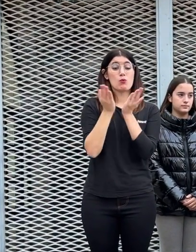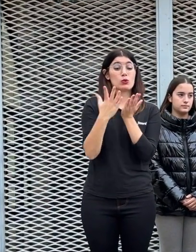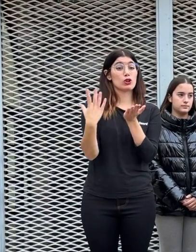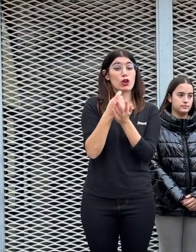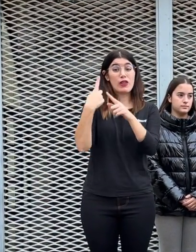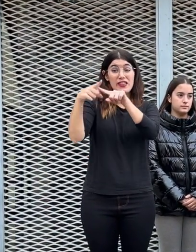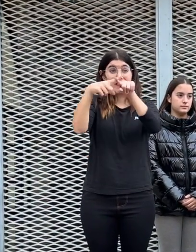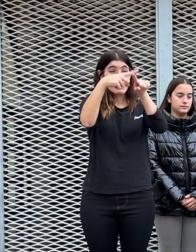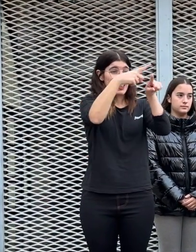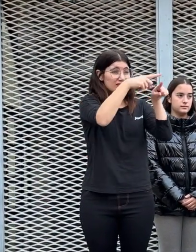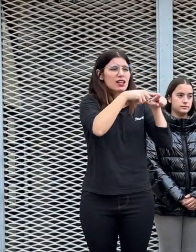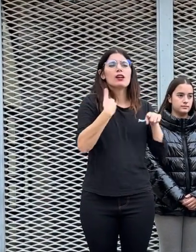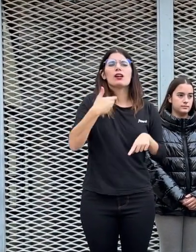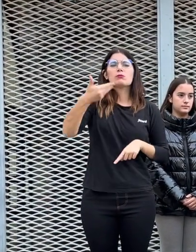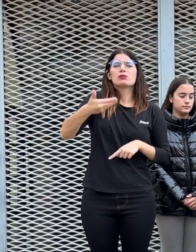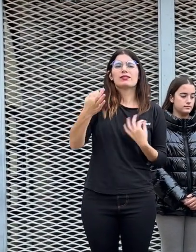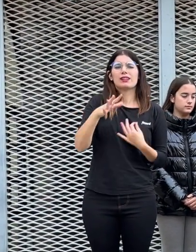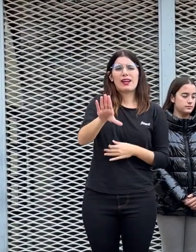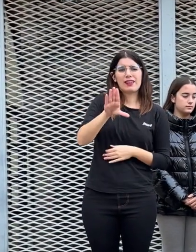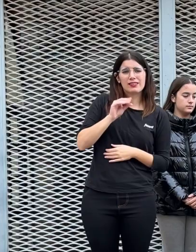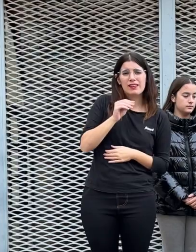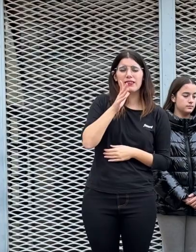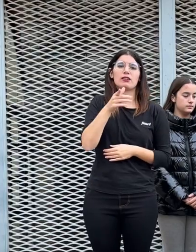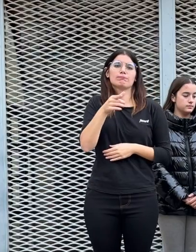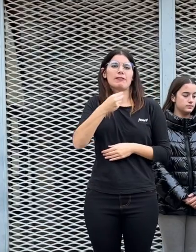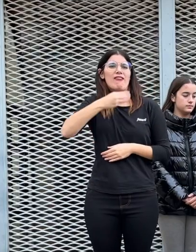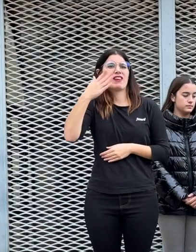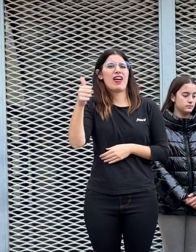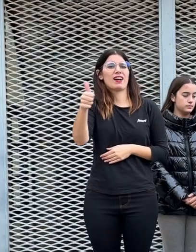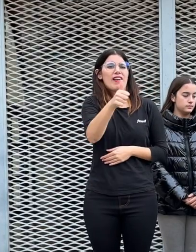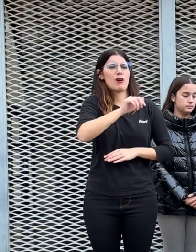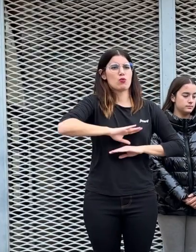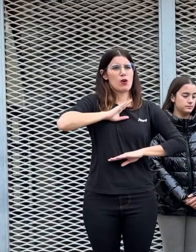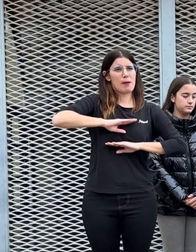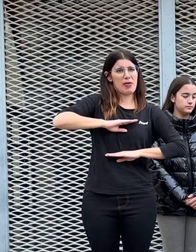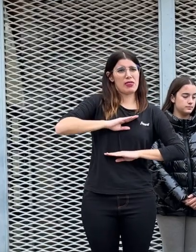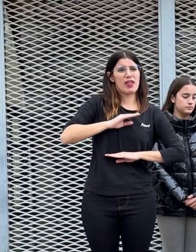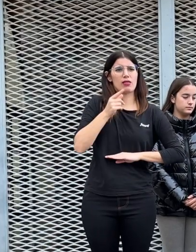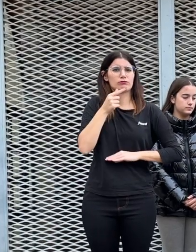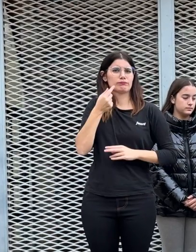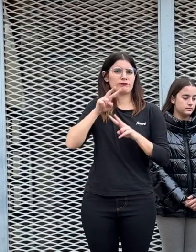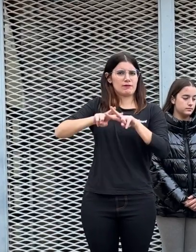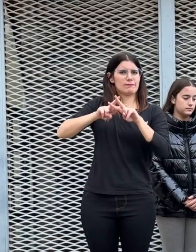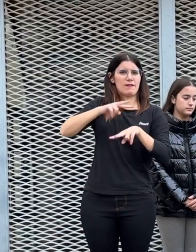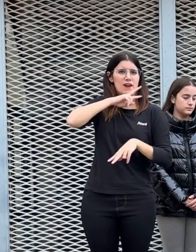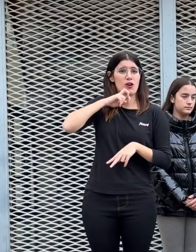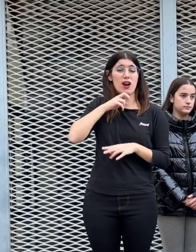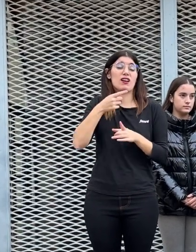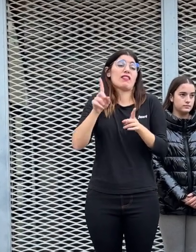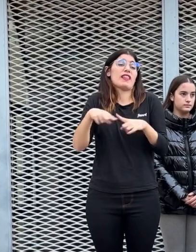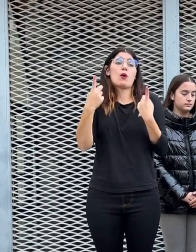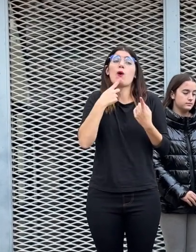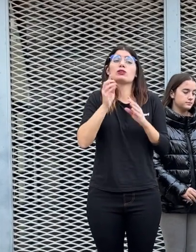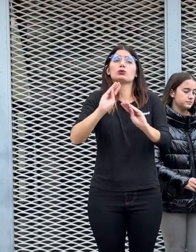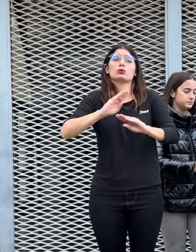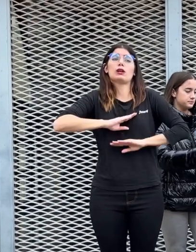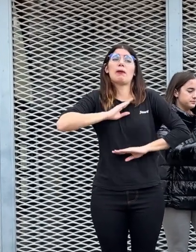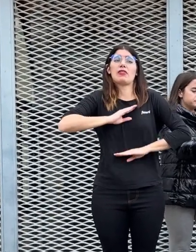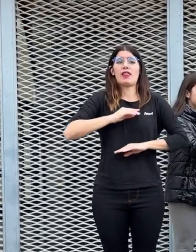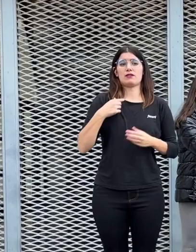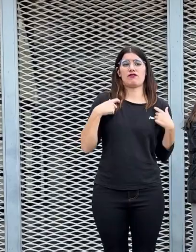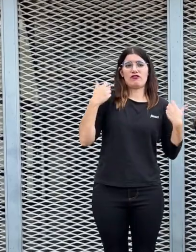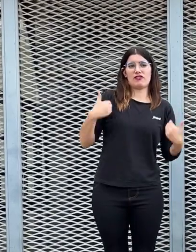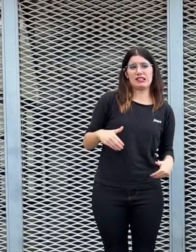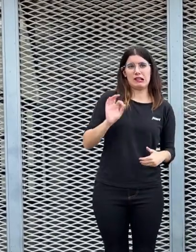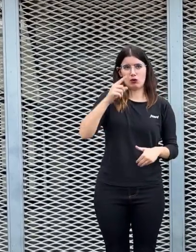som diferents, és important entendre i apreciar les habilitats que cada persona aporta, independentment de les seves capacitats físiques o cognitives.